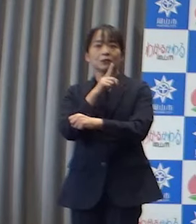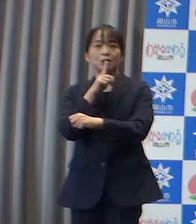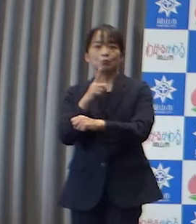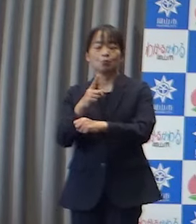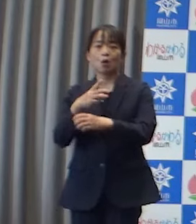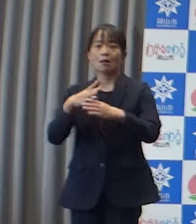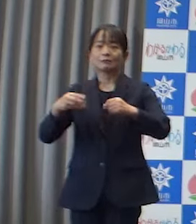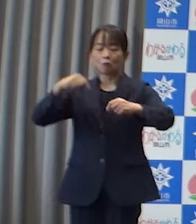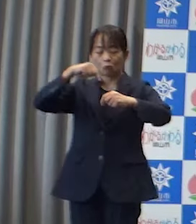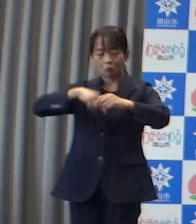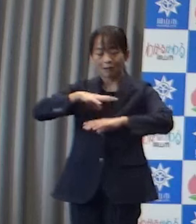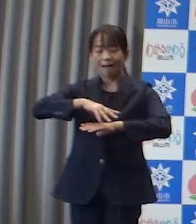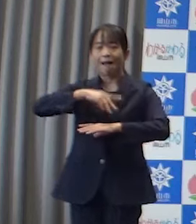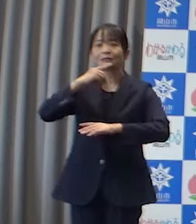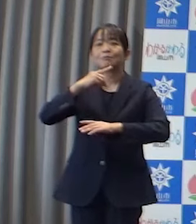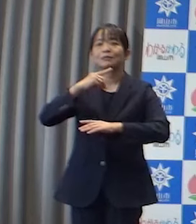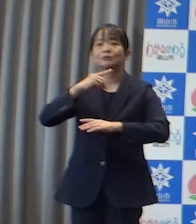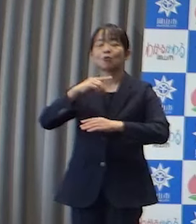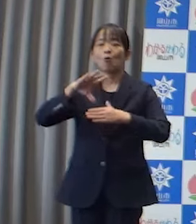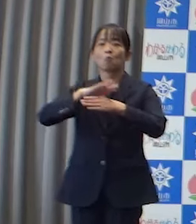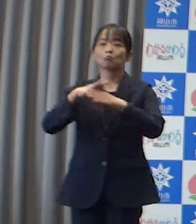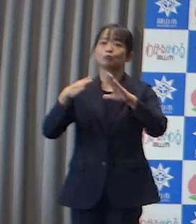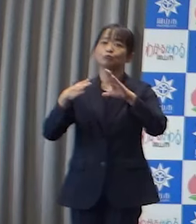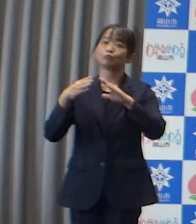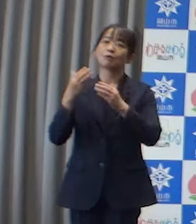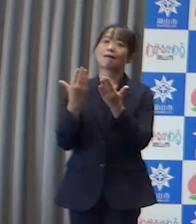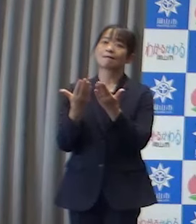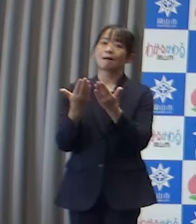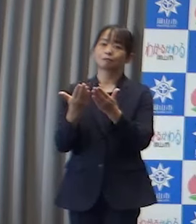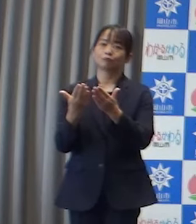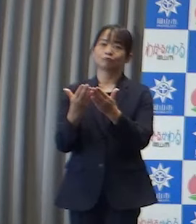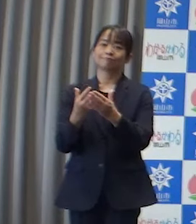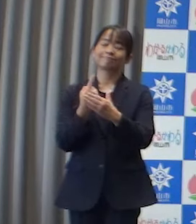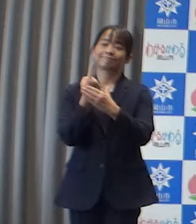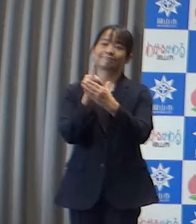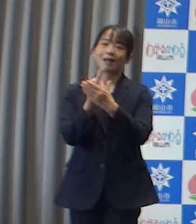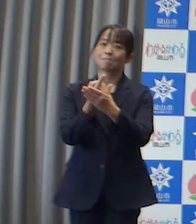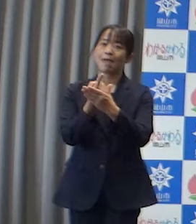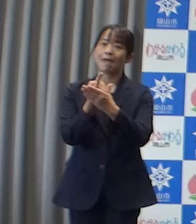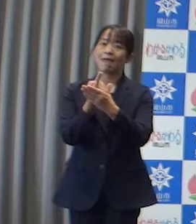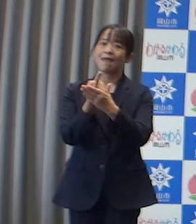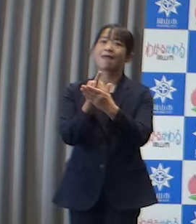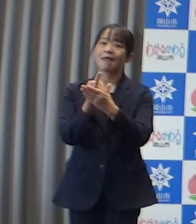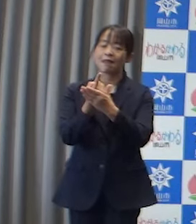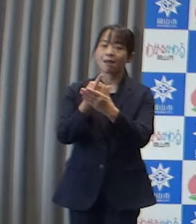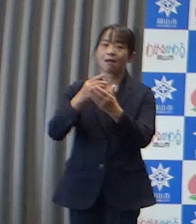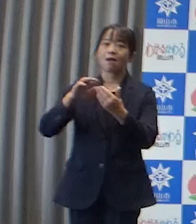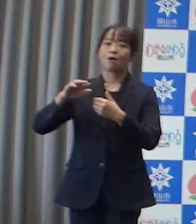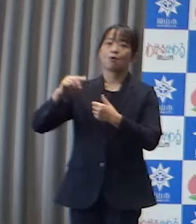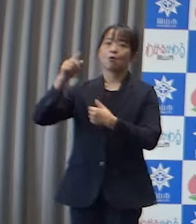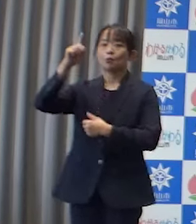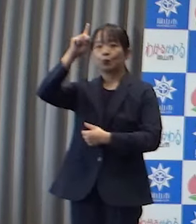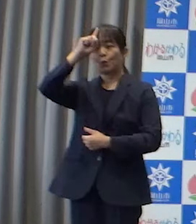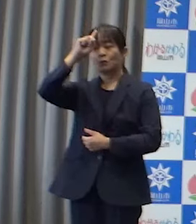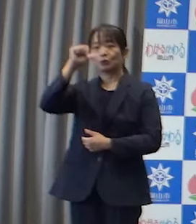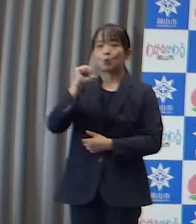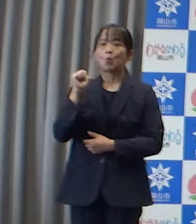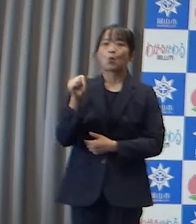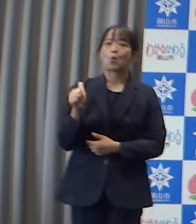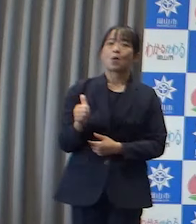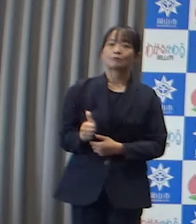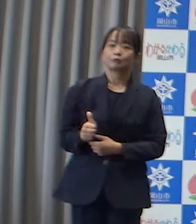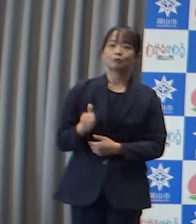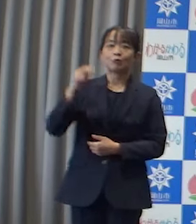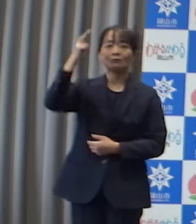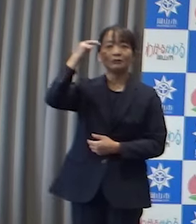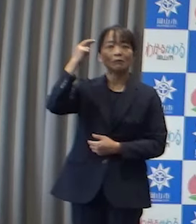文学分野の加盟都市となったということで、ドイツ、フランス、カナダ、サウジアラビアなどの都市